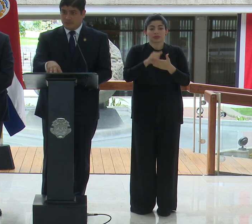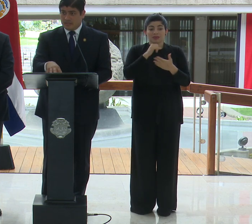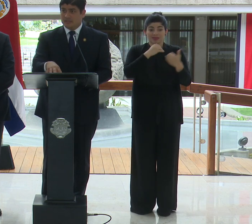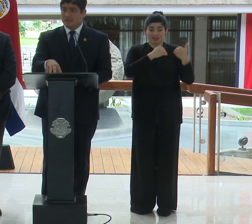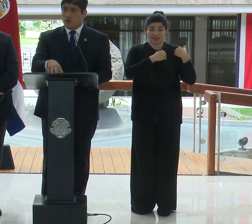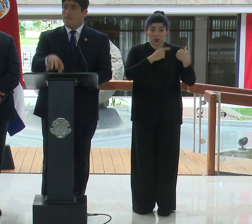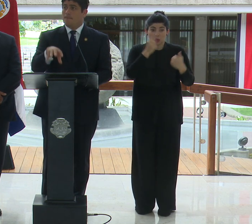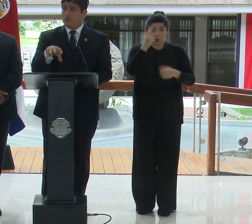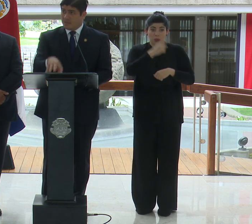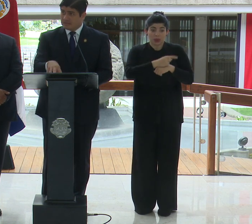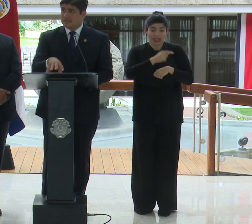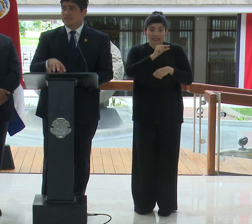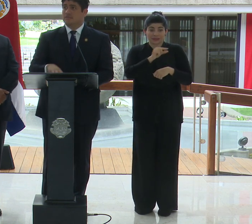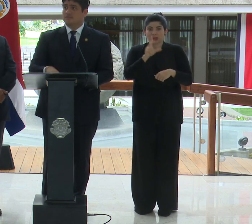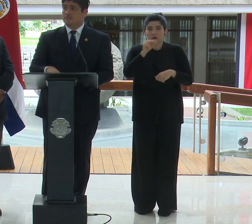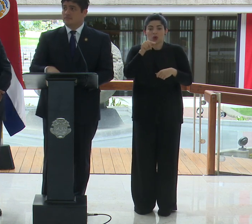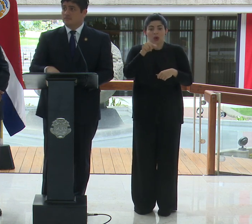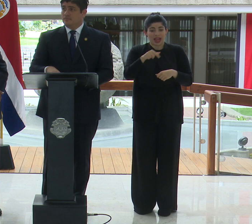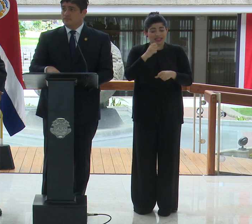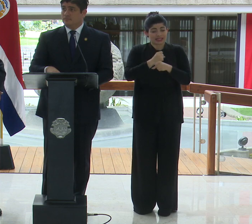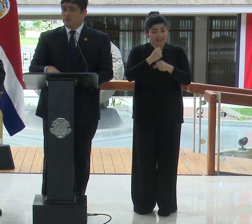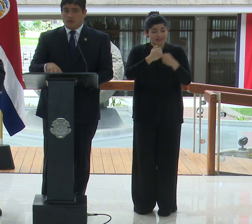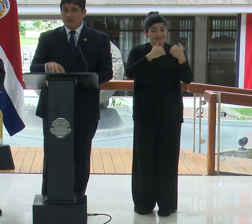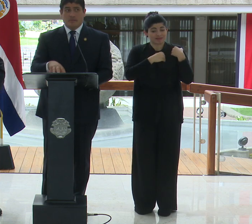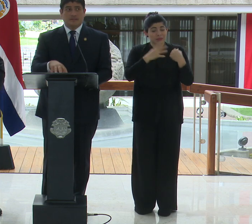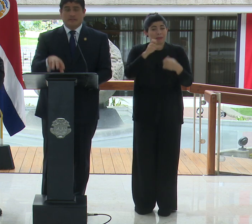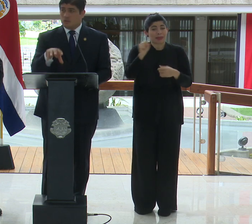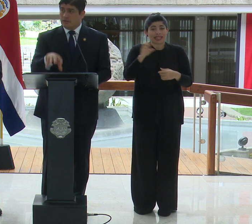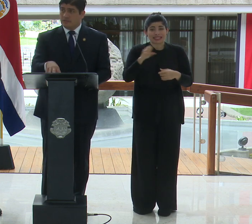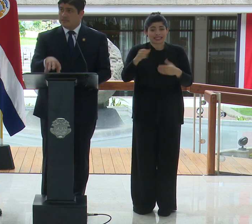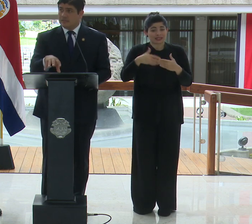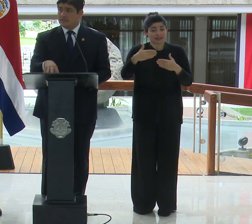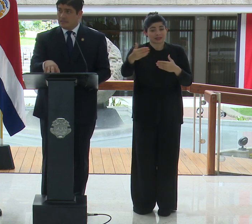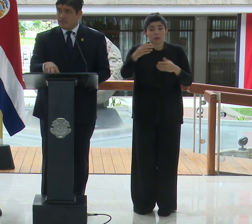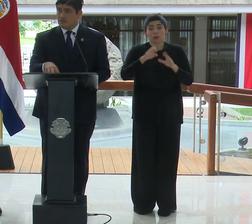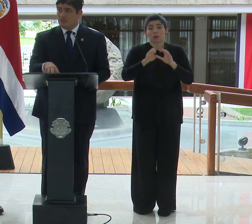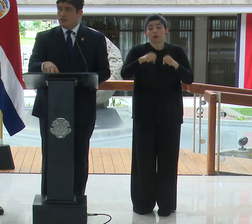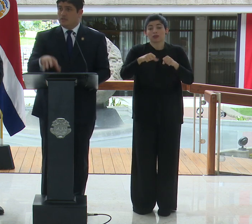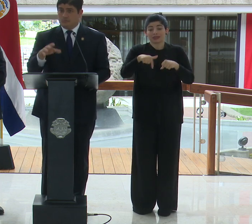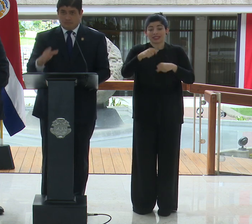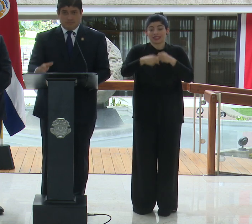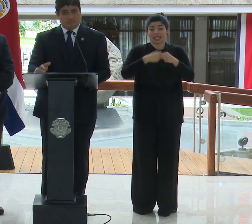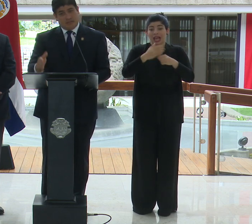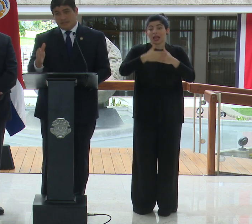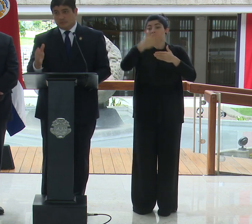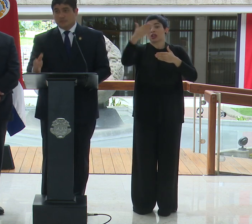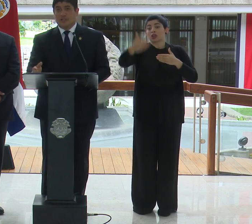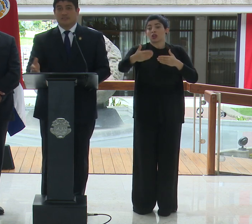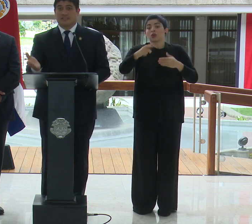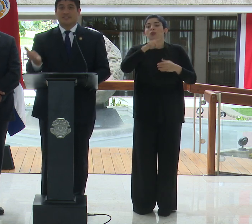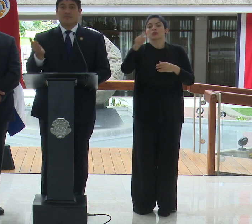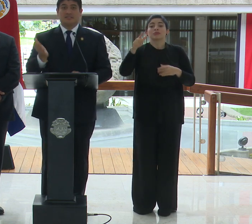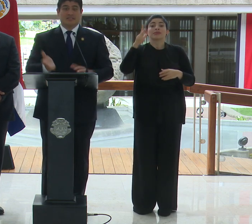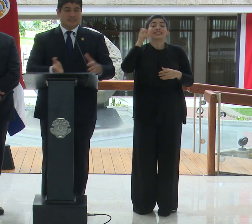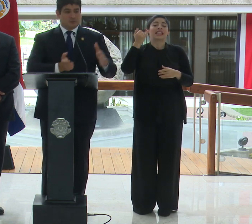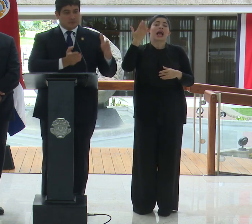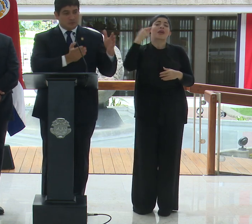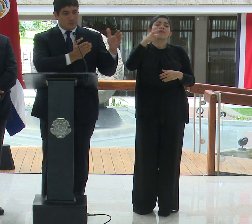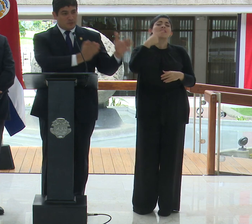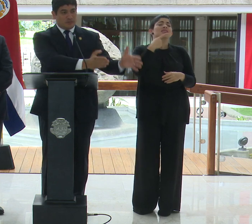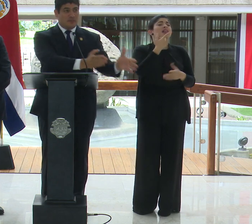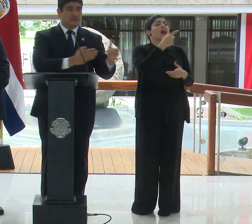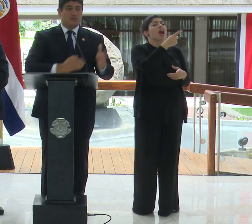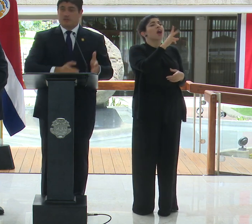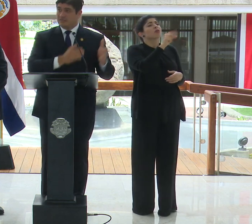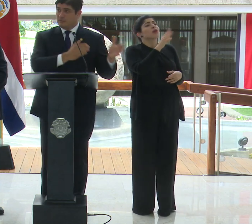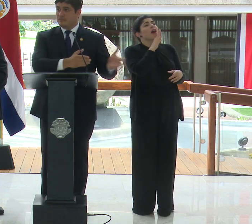no por semanas, sino por meses. Probablemente lo que resta de este año van a escuchar. Si antes me decían, es que usted es